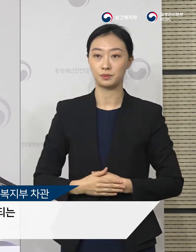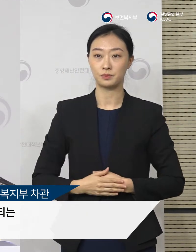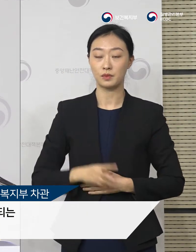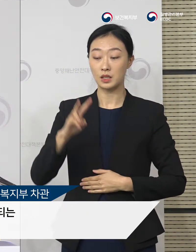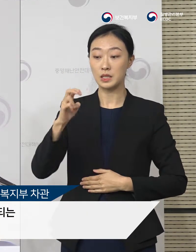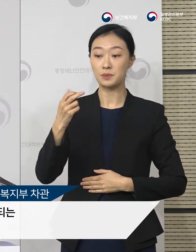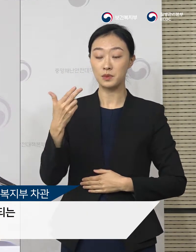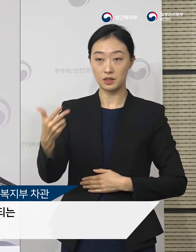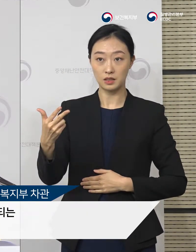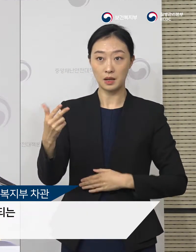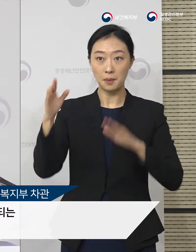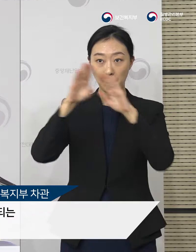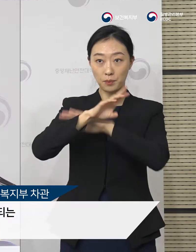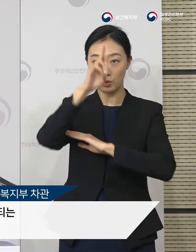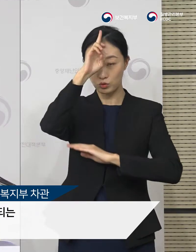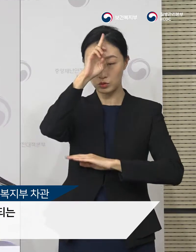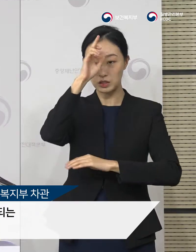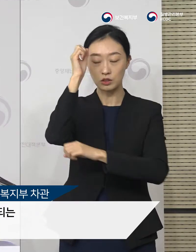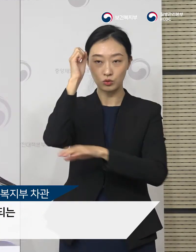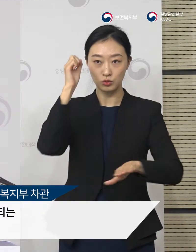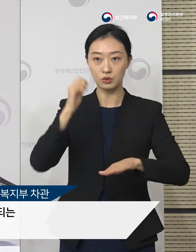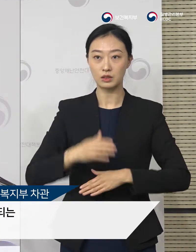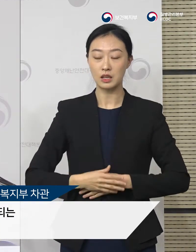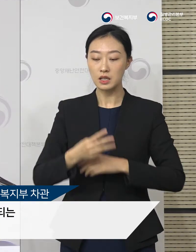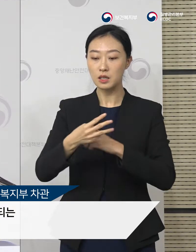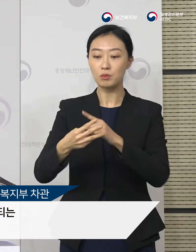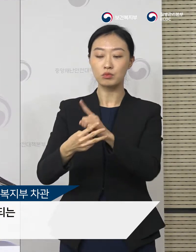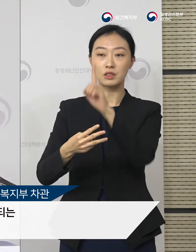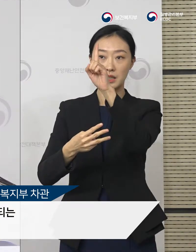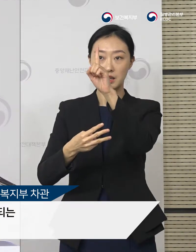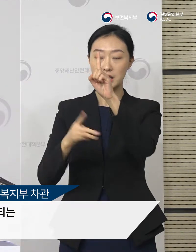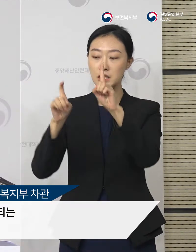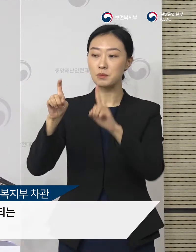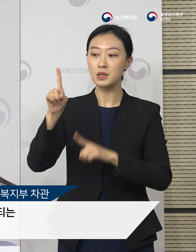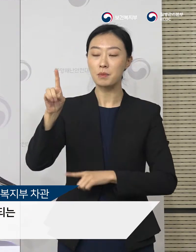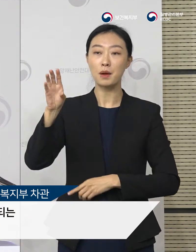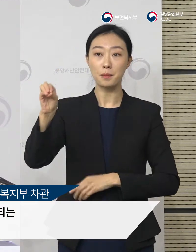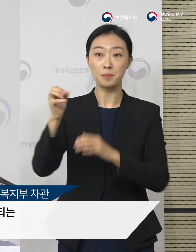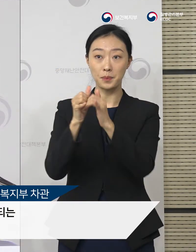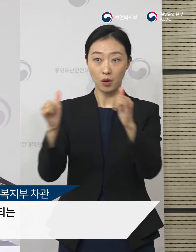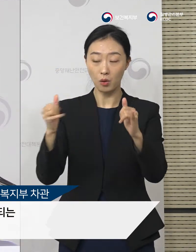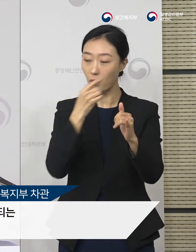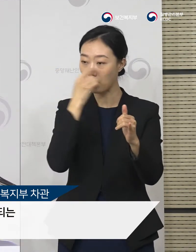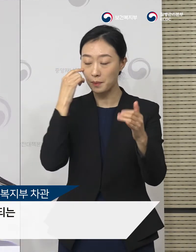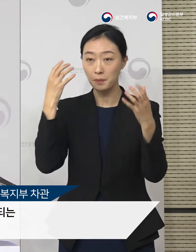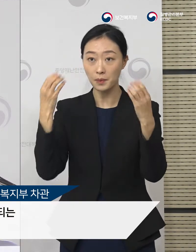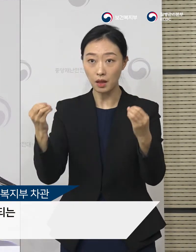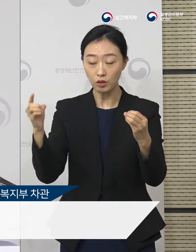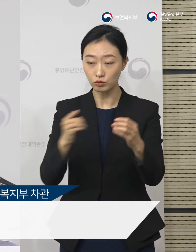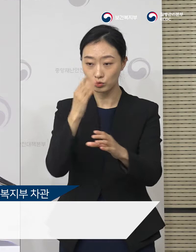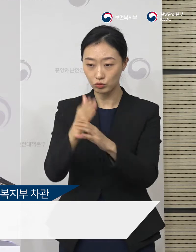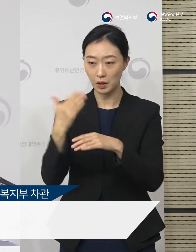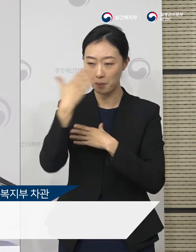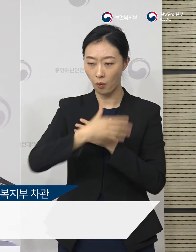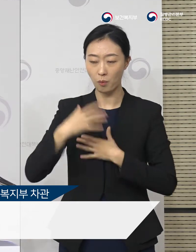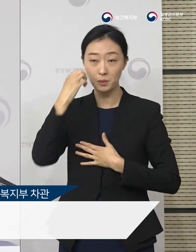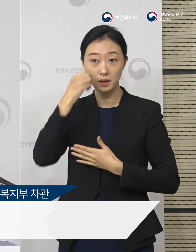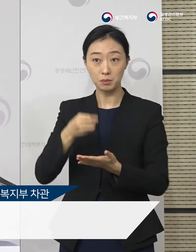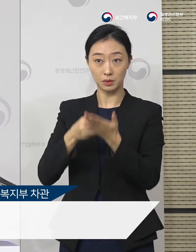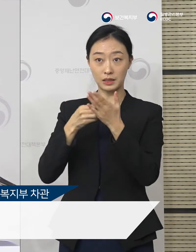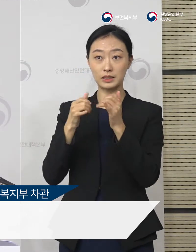27일 자정을 기준으로 해서 대략 3분의 1에 해당되는 11만 명이 확인되었으며 그중 파악된